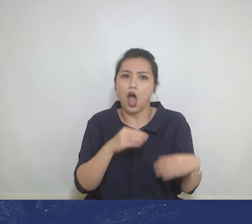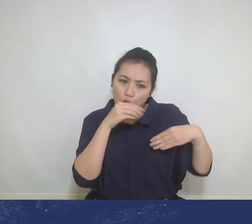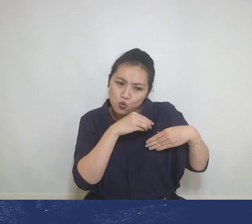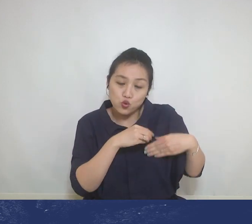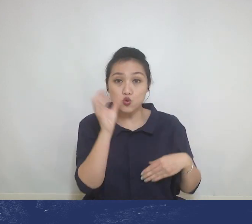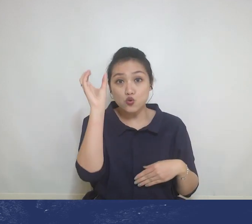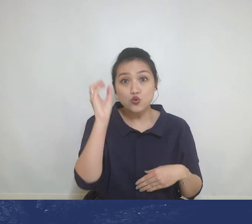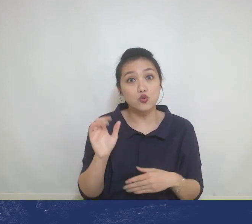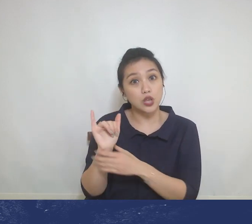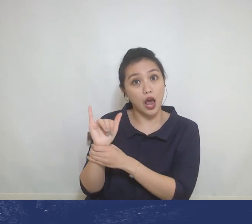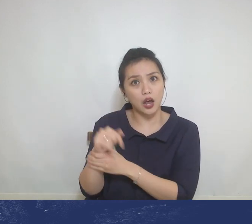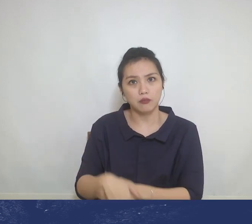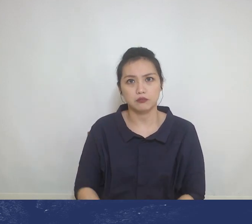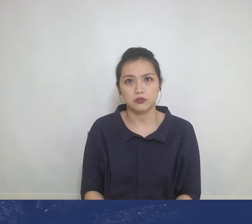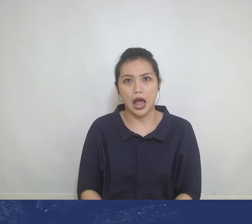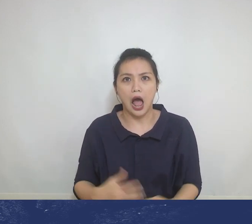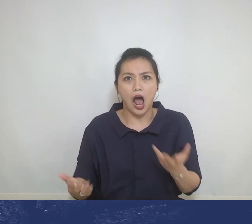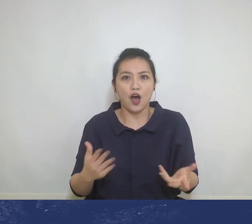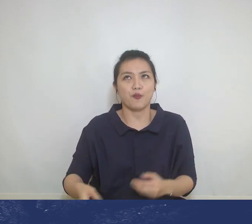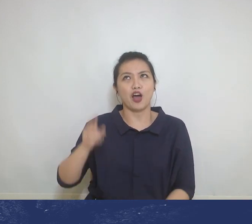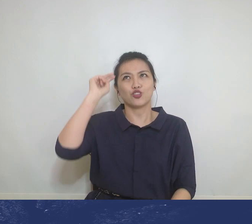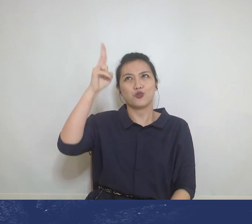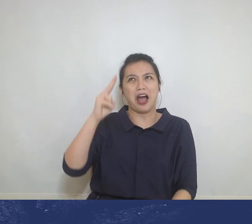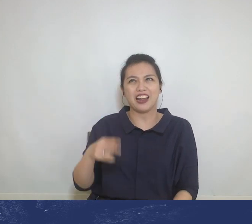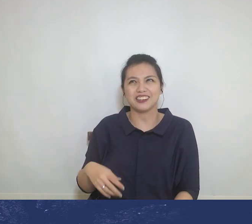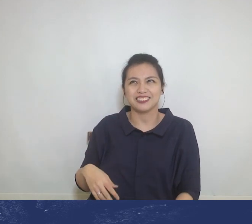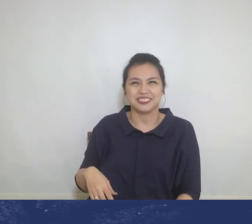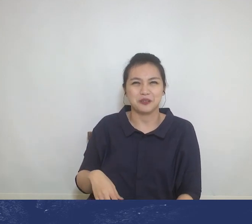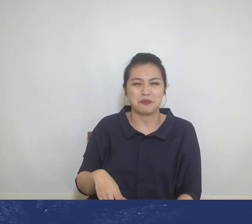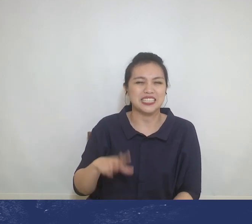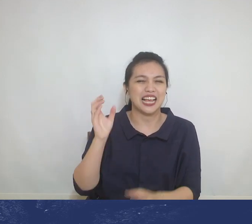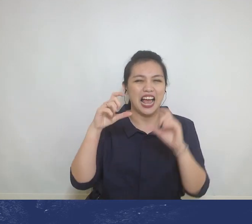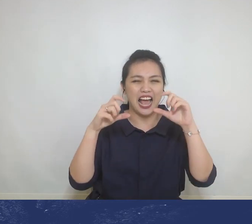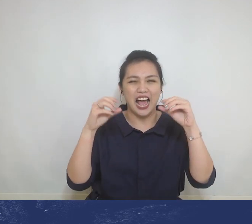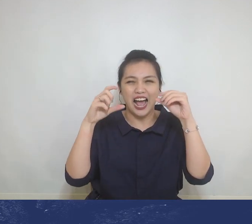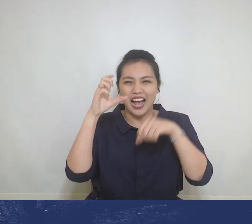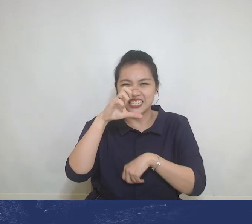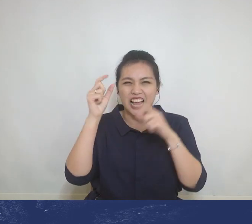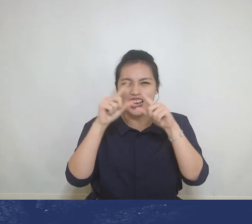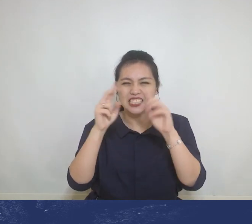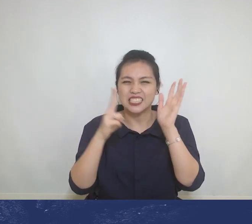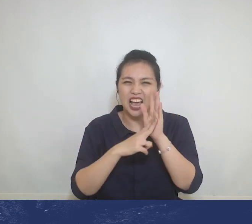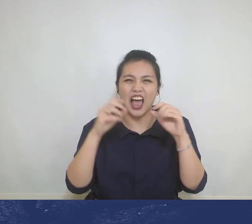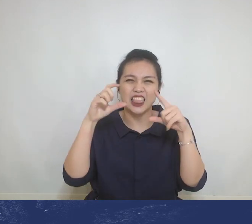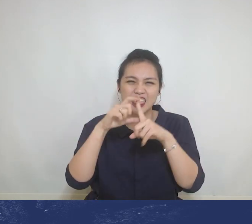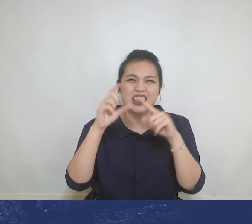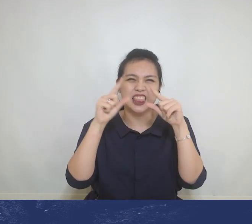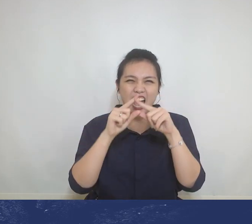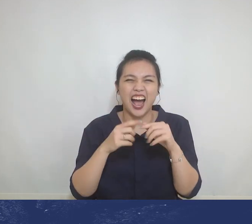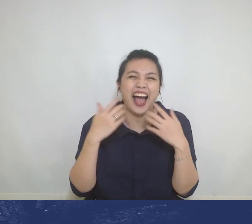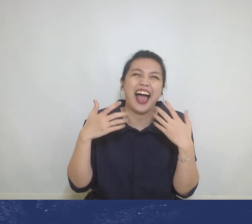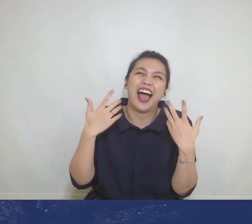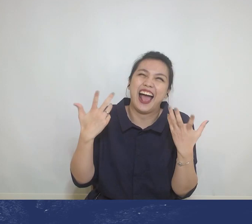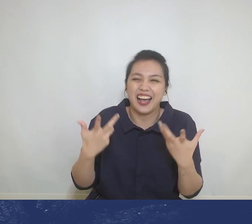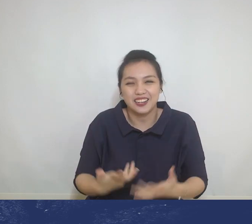nih, kayak Tuhan ini iseng dah, Tuhan ini guyonan dah. Ini kayaknya maksudnya gak ada berkatnya di mana. Sama kadang-kadang kita kan kayak gitu